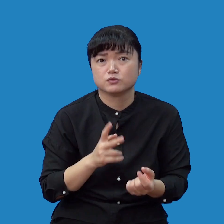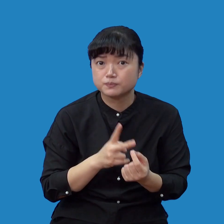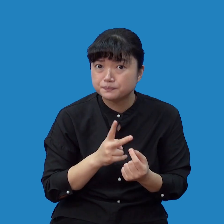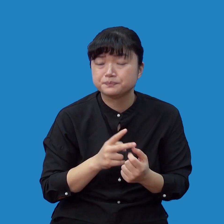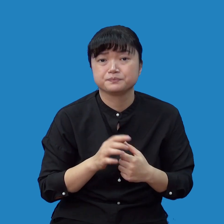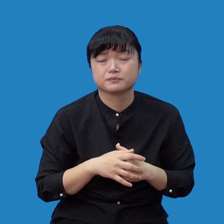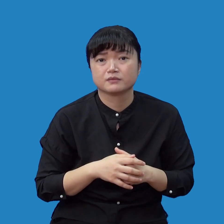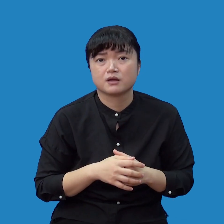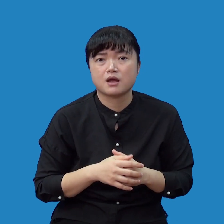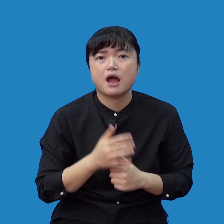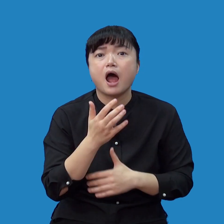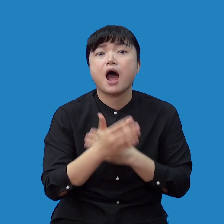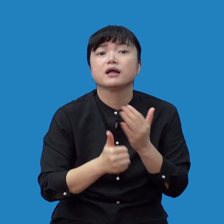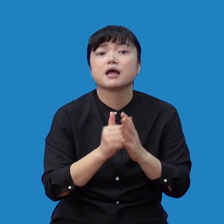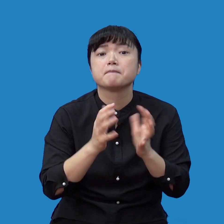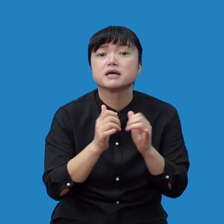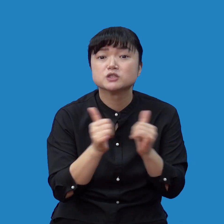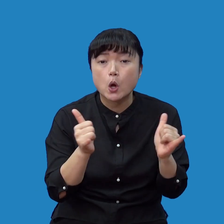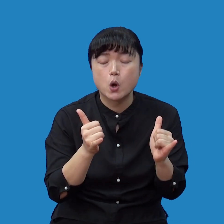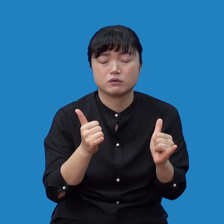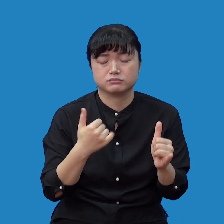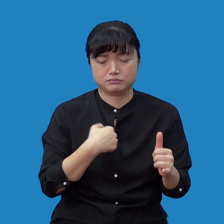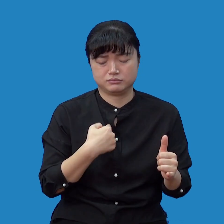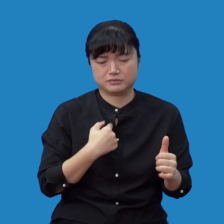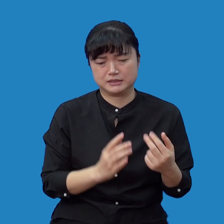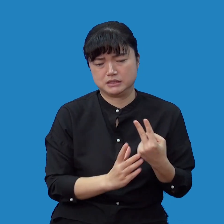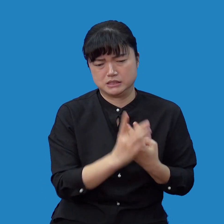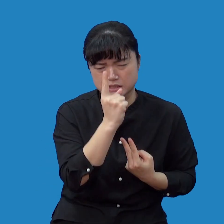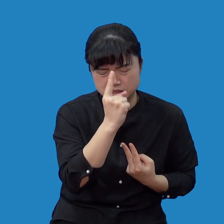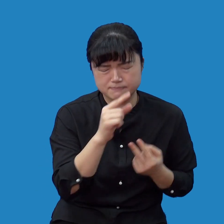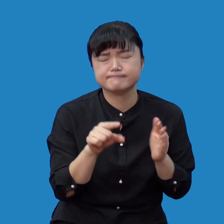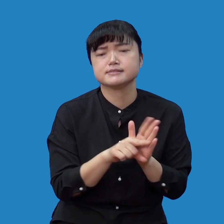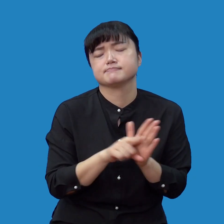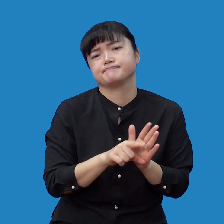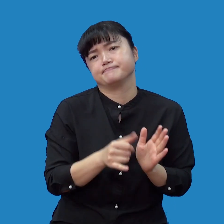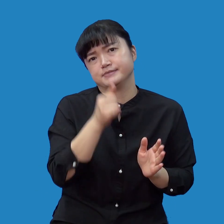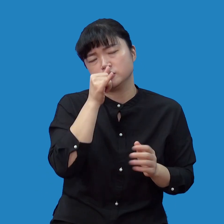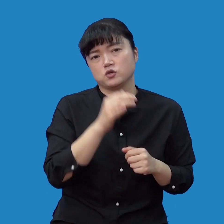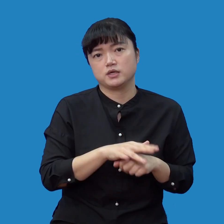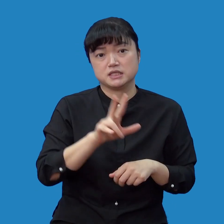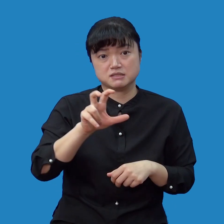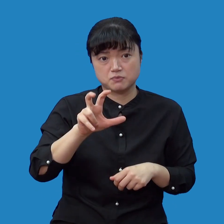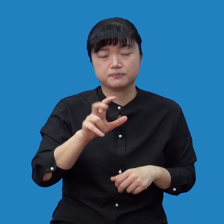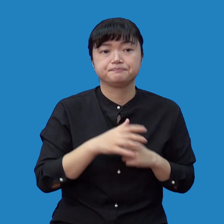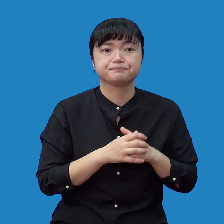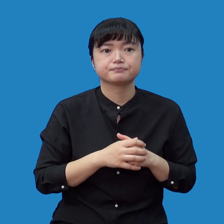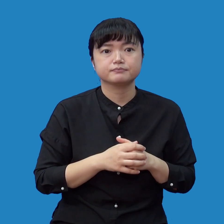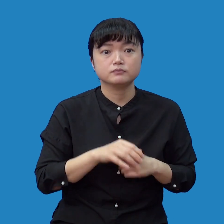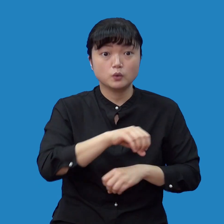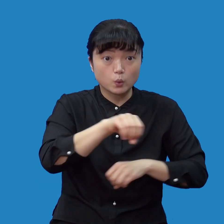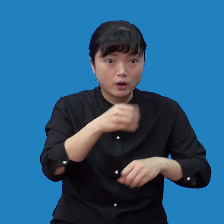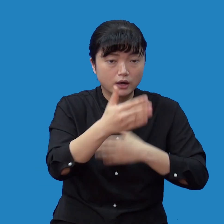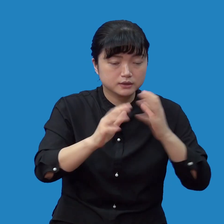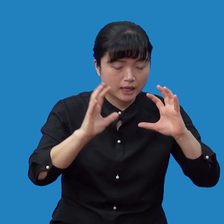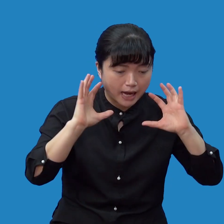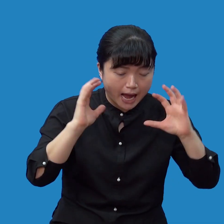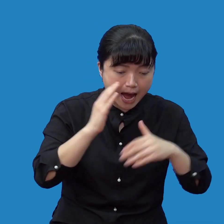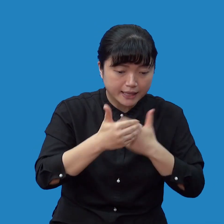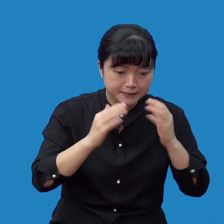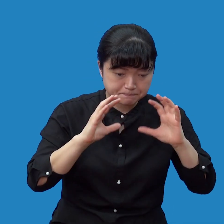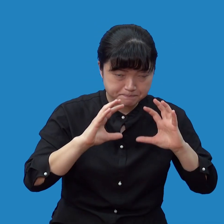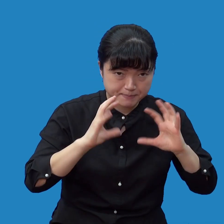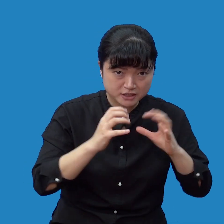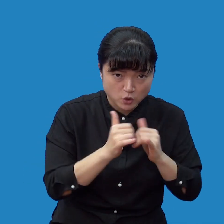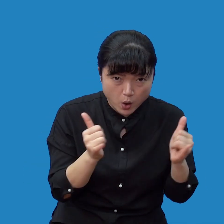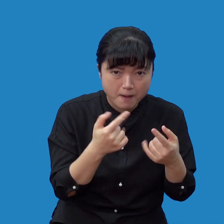하나님의 백성과 자기를 일치시키는 믿음을 가졌죠. 25절을 보시면 도리어 하나님의 백성과 함께